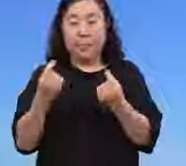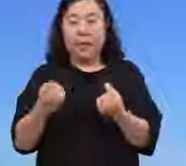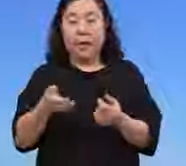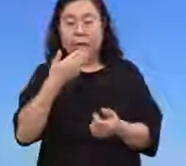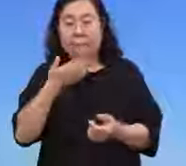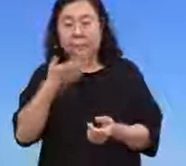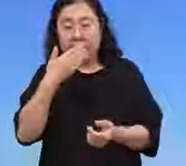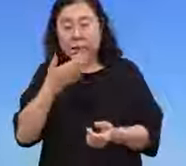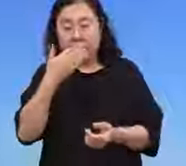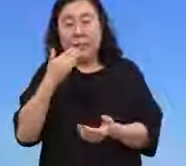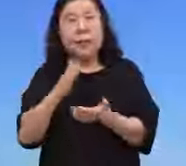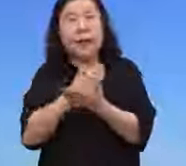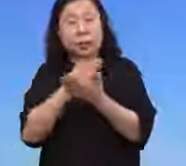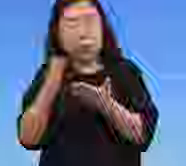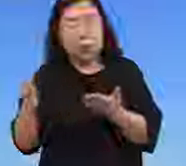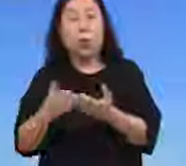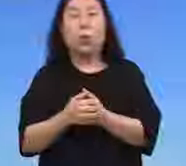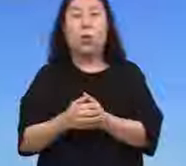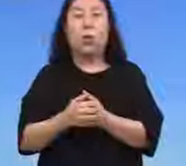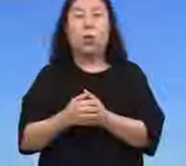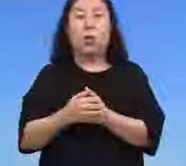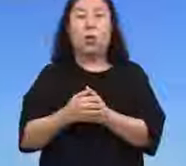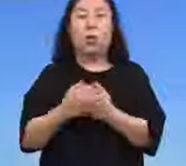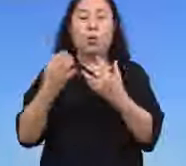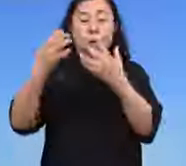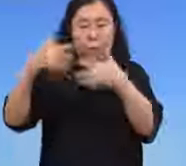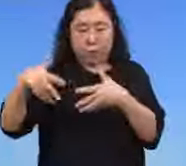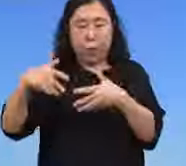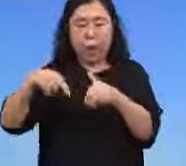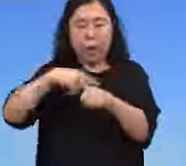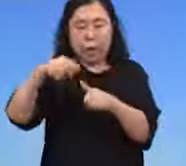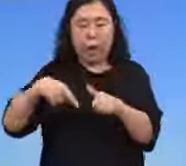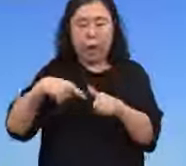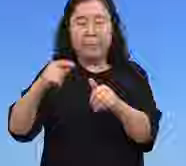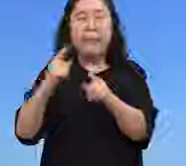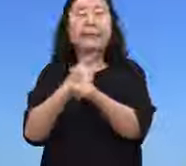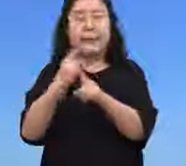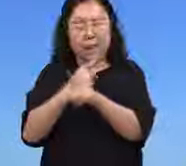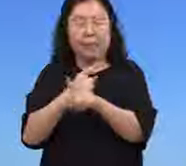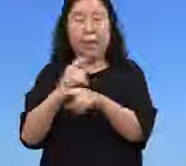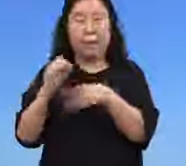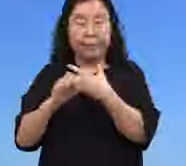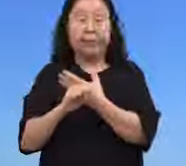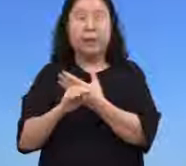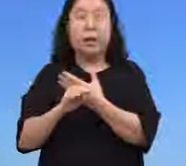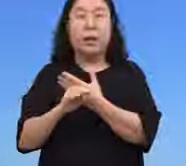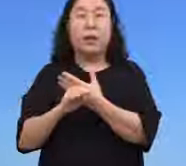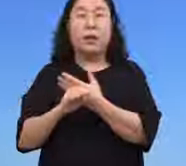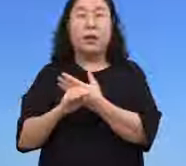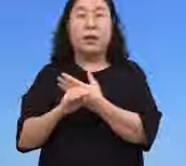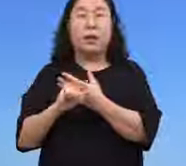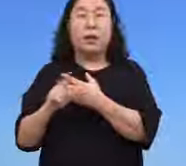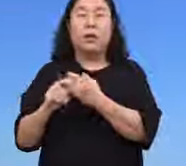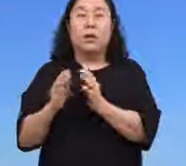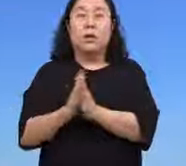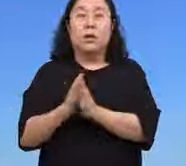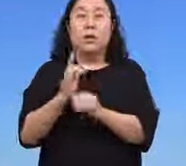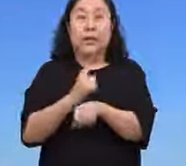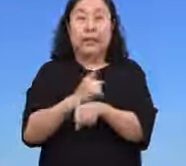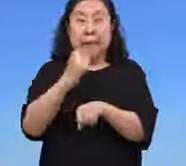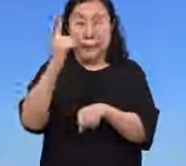같이 식탁을 나누고 여건이 이렇게 좋아진다는 전제를 물론 갖고 있지만, 그렇게 하고는